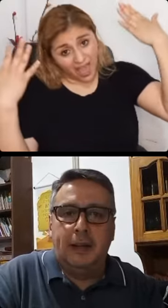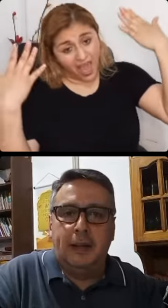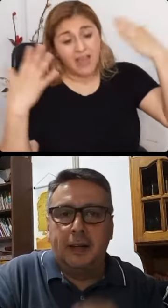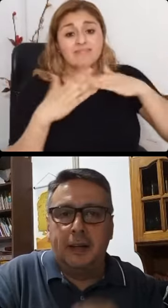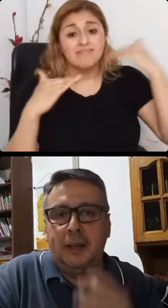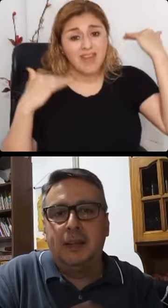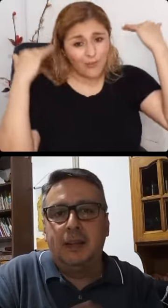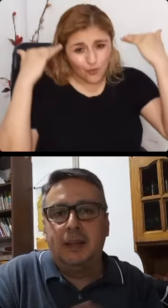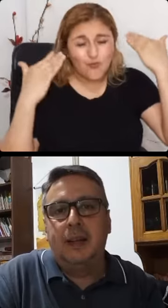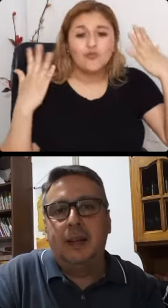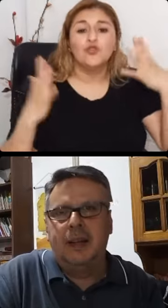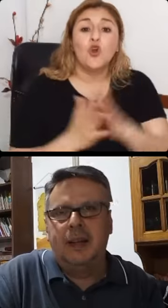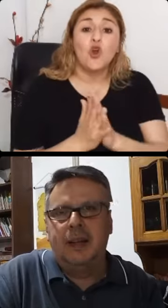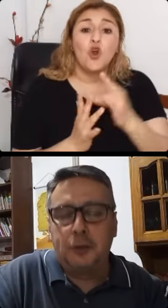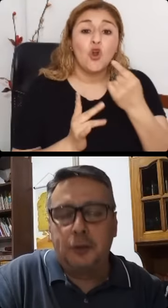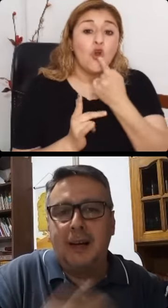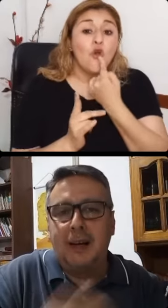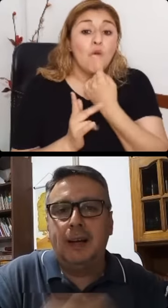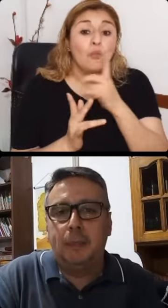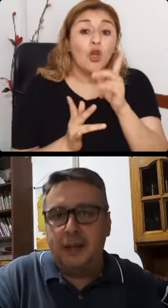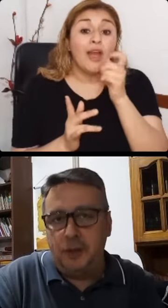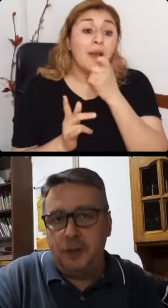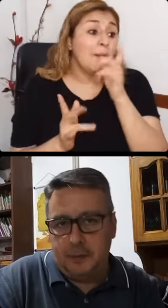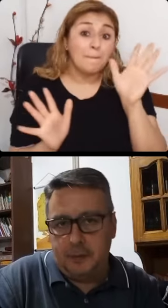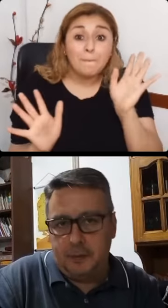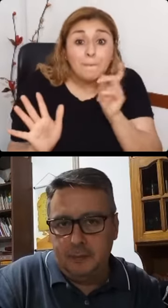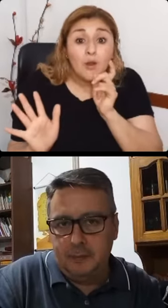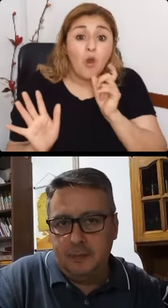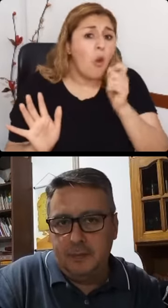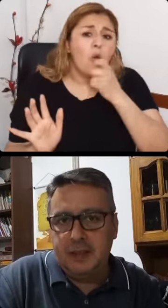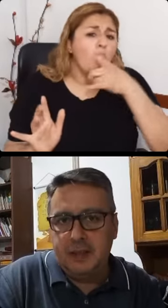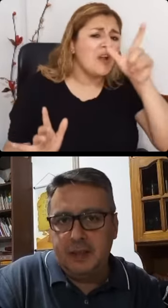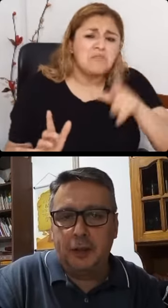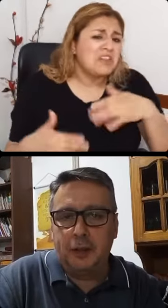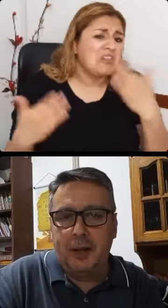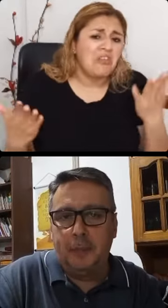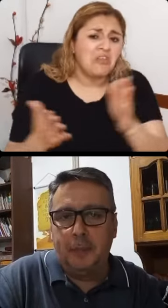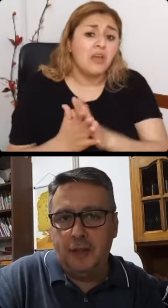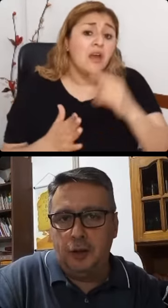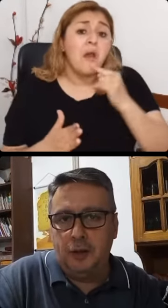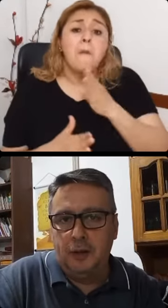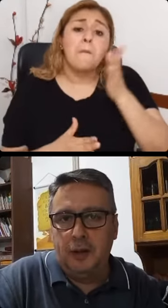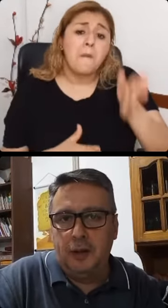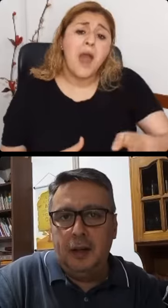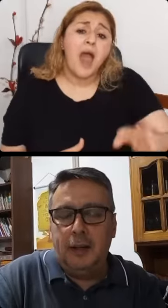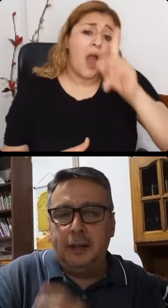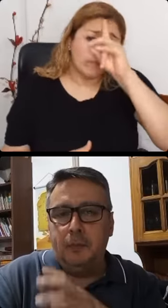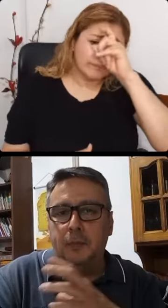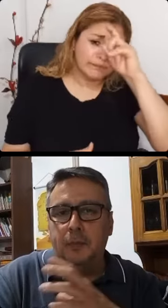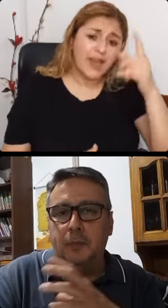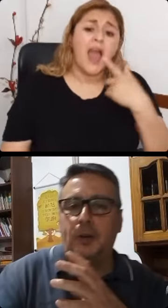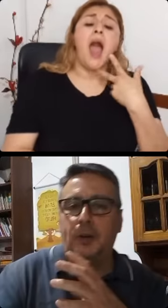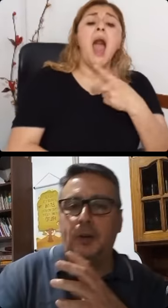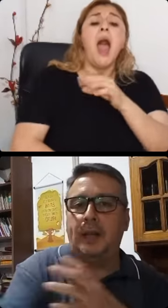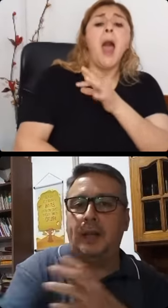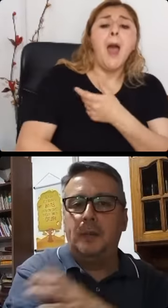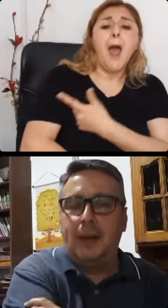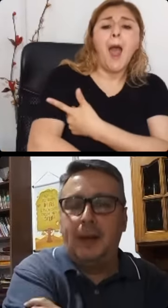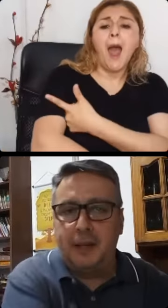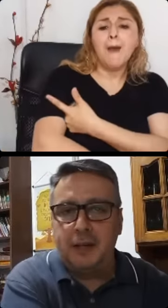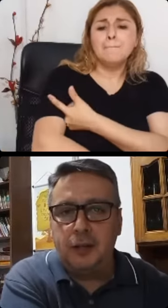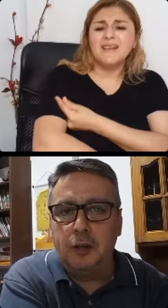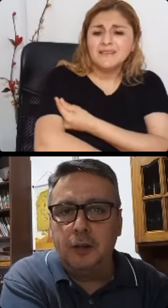Que de repente tienen que ir a tomarse la presión se van a tomar la presión y supongamos